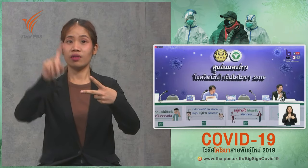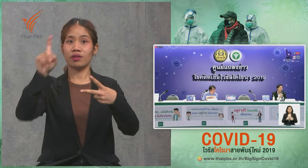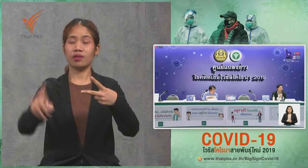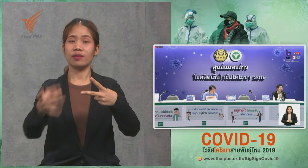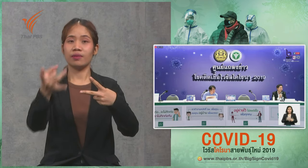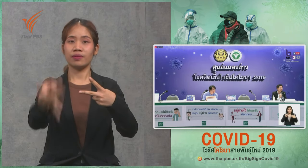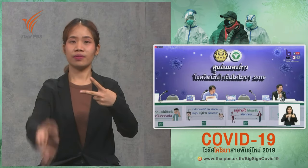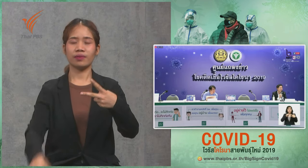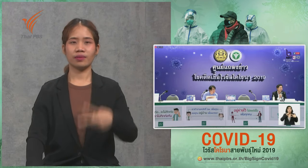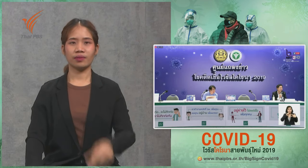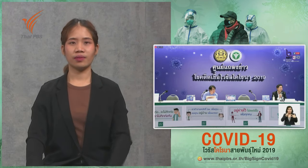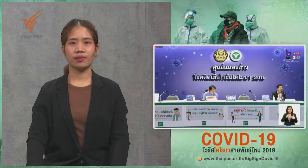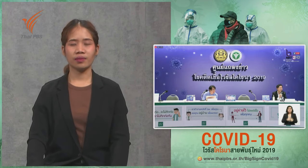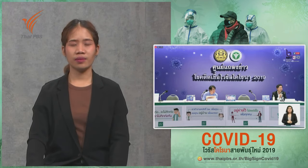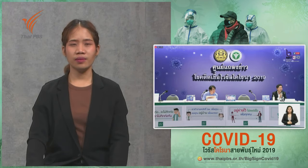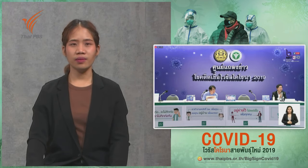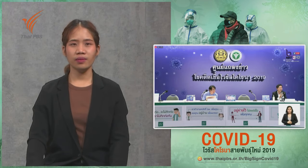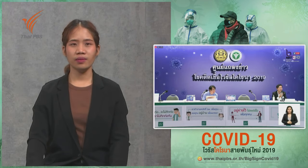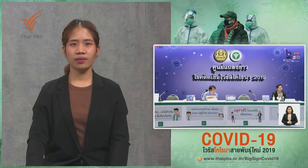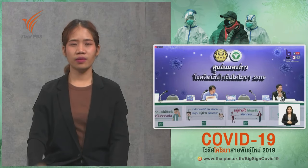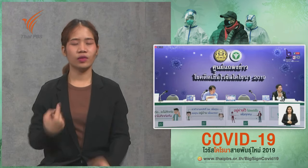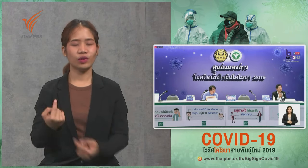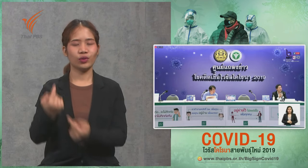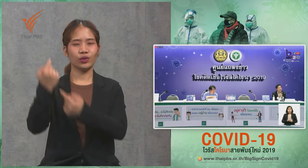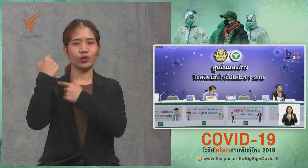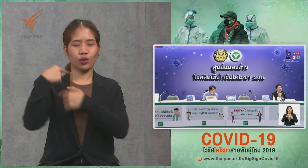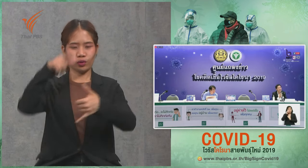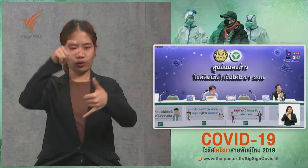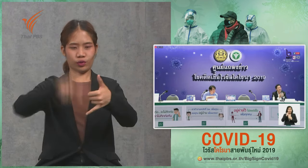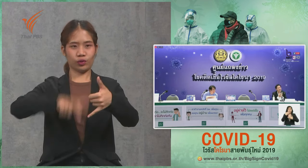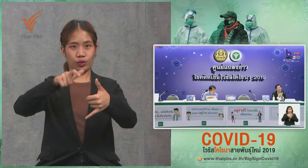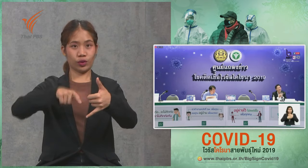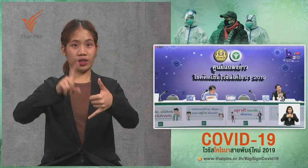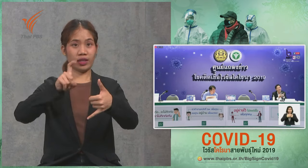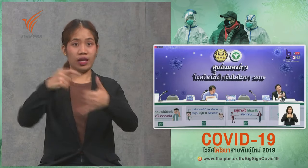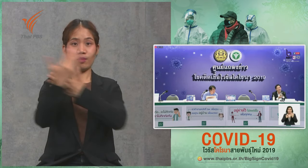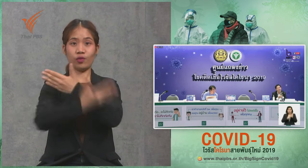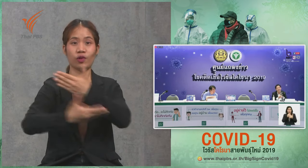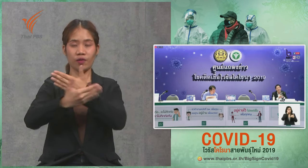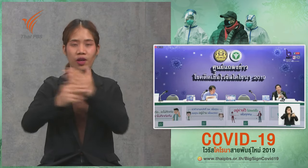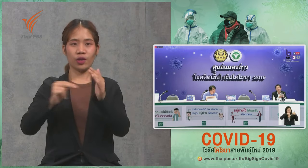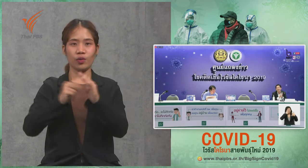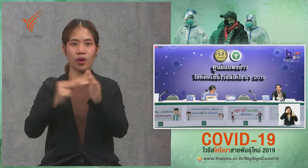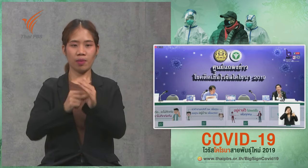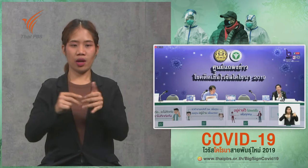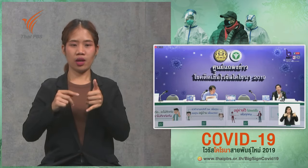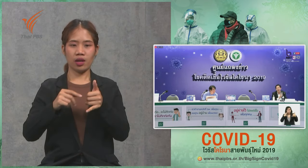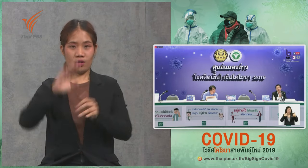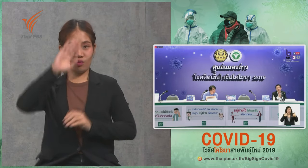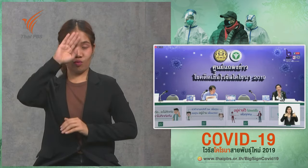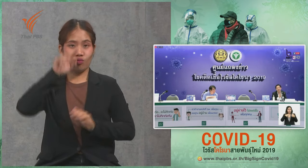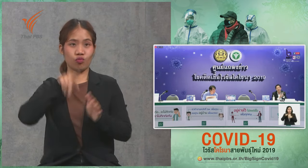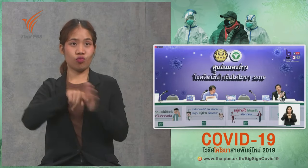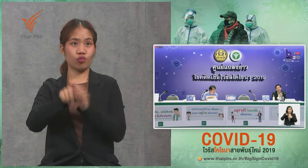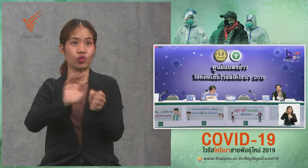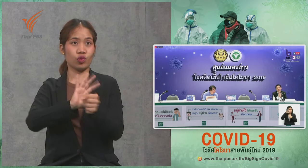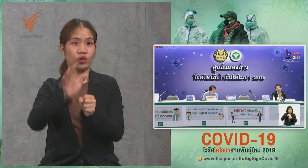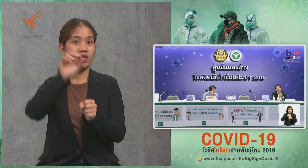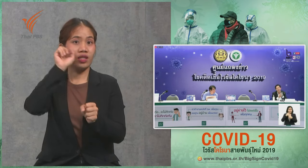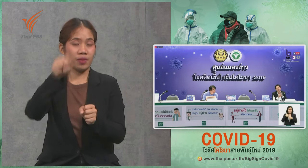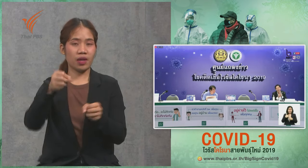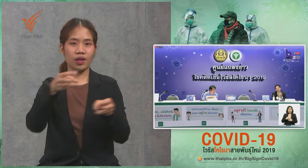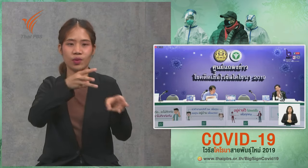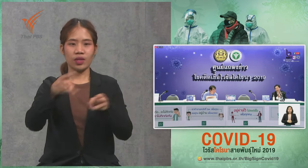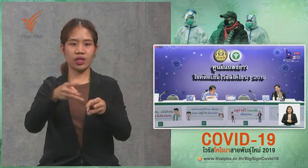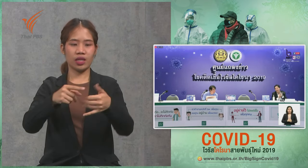คำถามที่สองหนูถามว่าย้อนไปที่ผู้เสียชีวิตบนรถไฟอะค่ะที่เขาไม่มีไข้แต่ว่าเขาเป็นเชื้อโควิดใช่ไหมคะเขาผ่านด่านการตรวจวัด